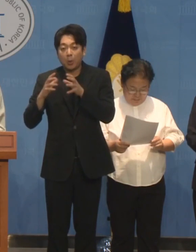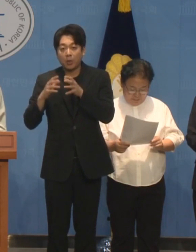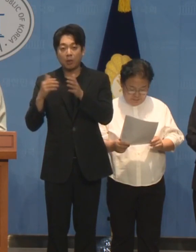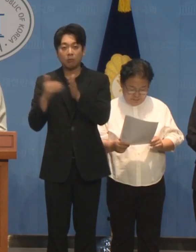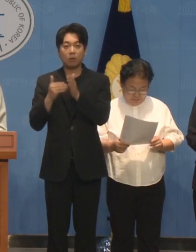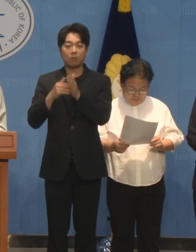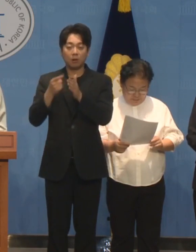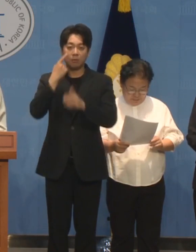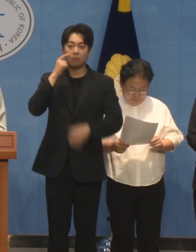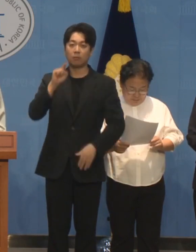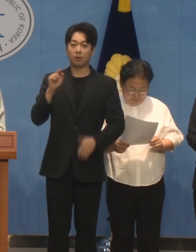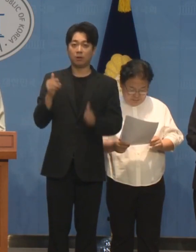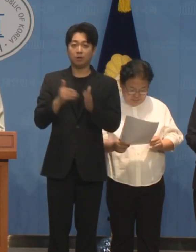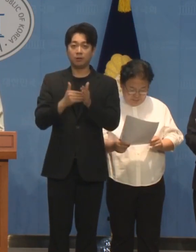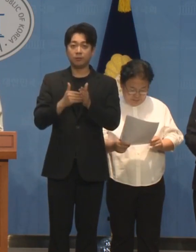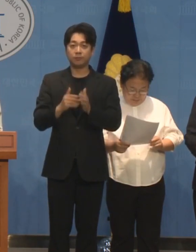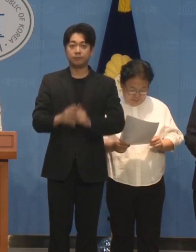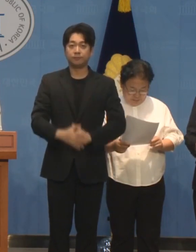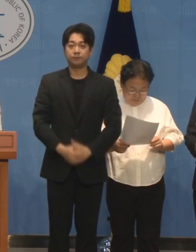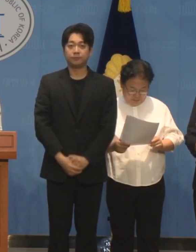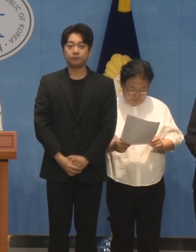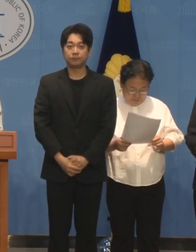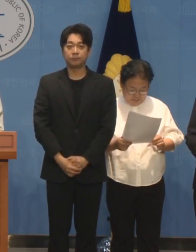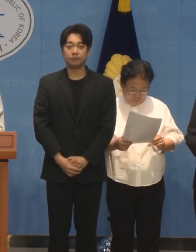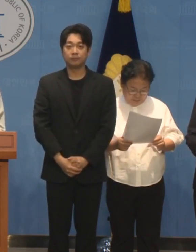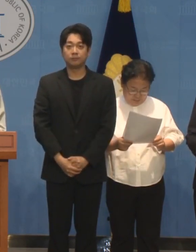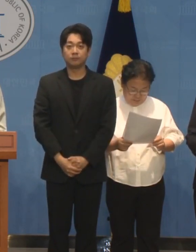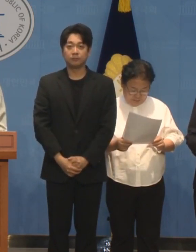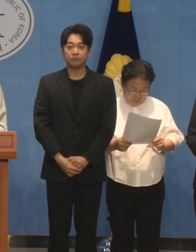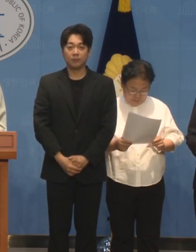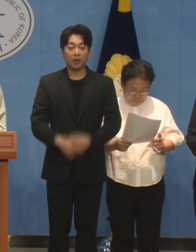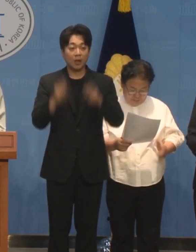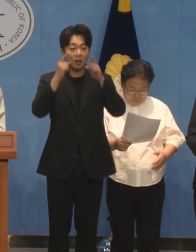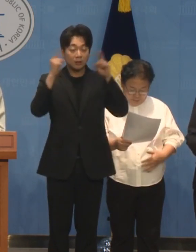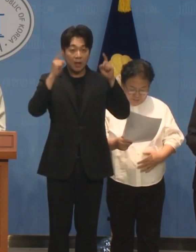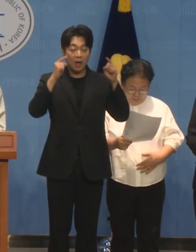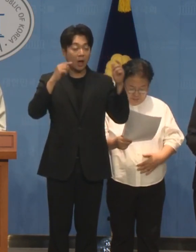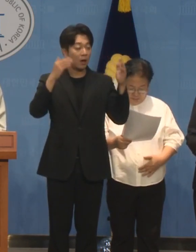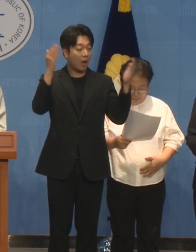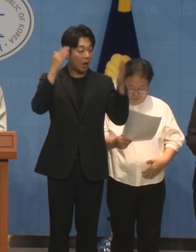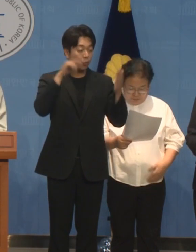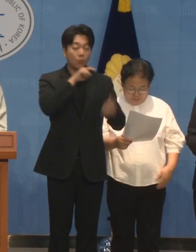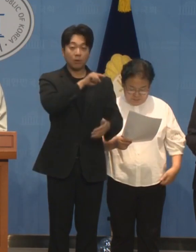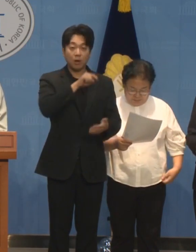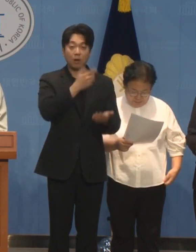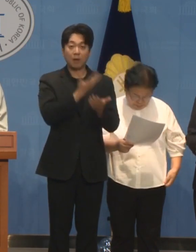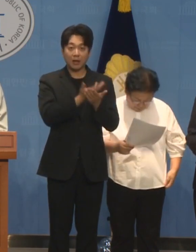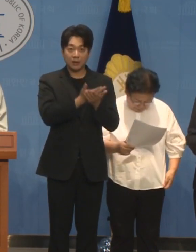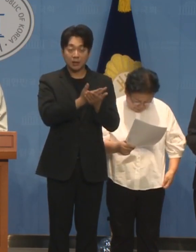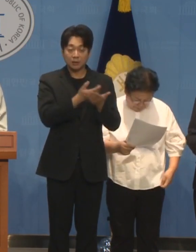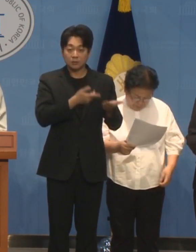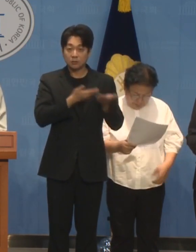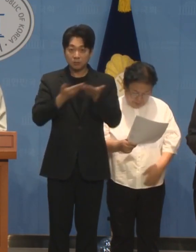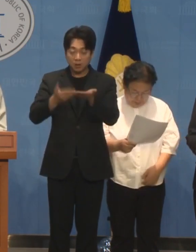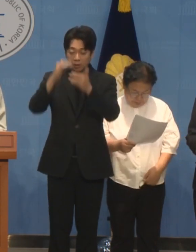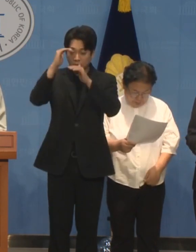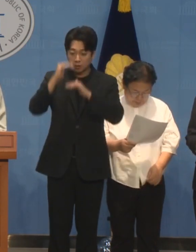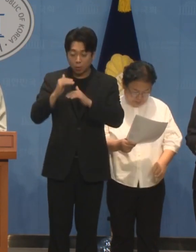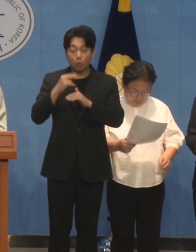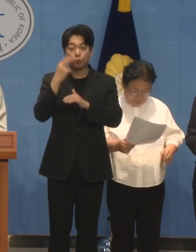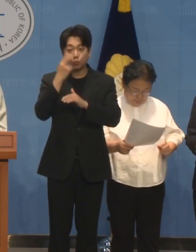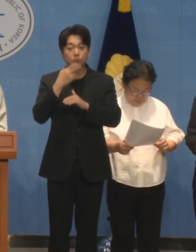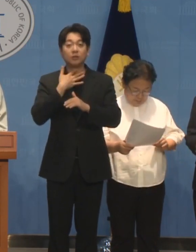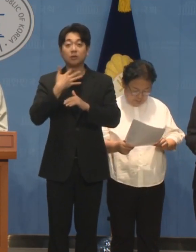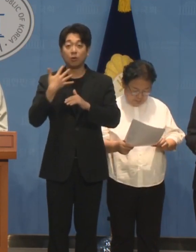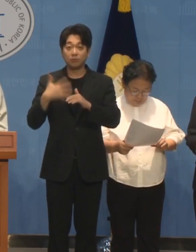것이 밝혀졌습니다. 1000페이지에 달하는 각 대학별 제출 자료에 대한 심사를 현장 조사 없이